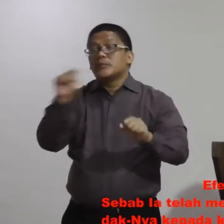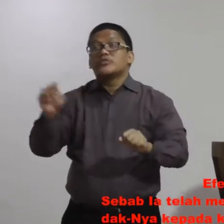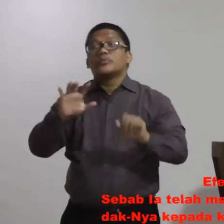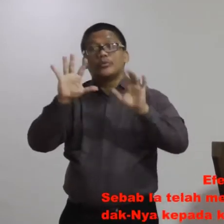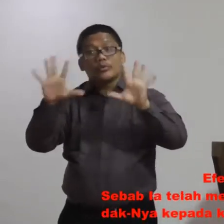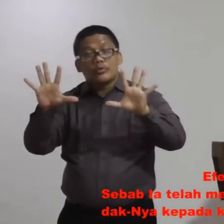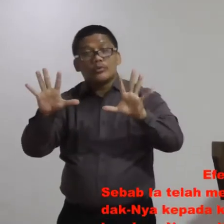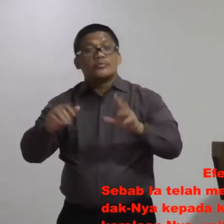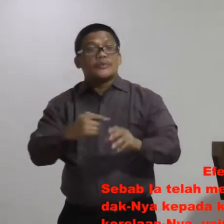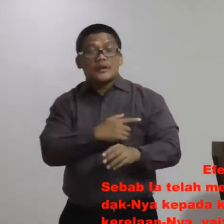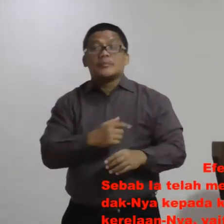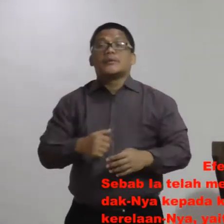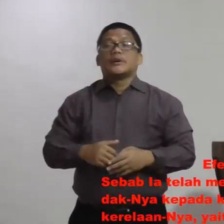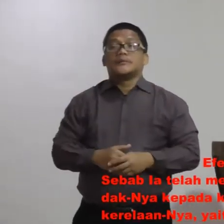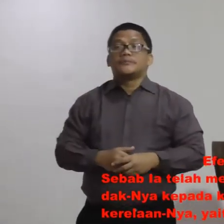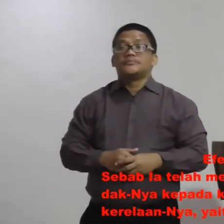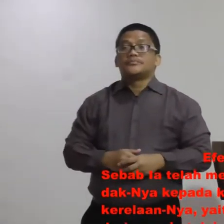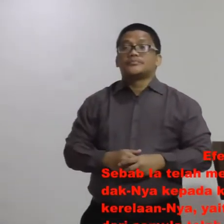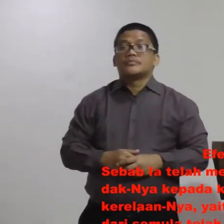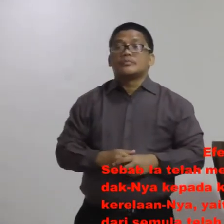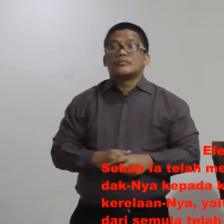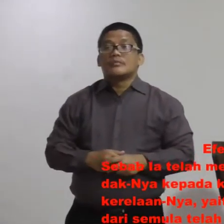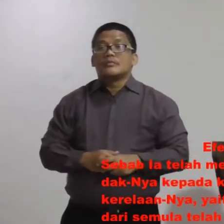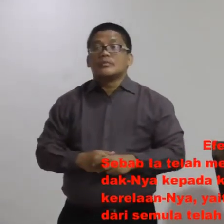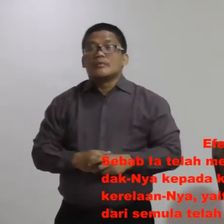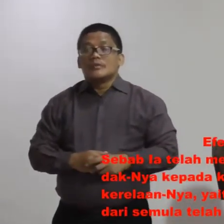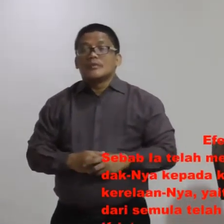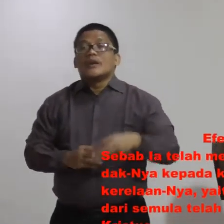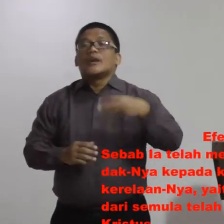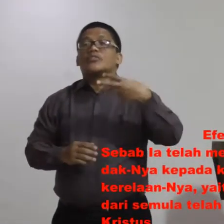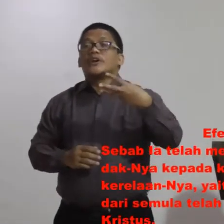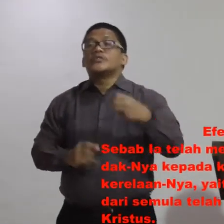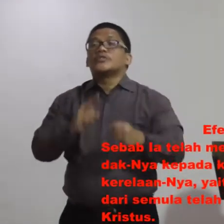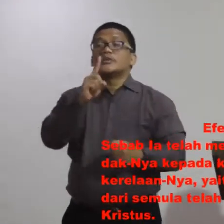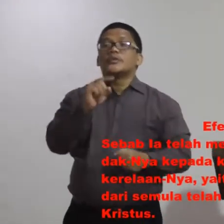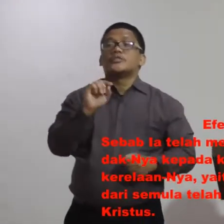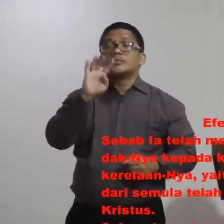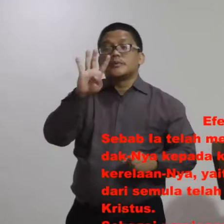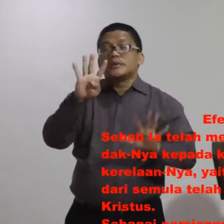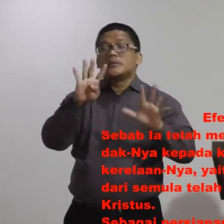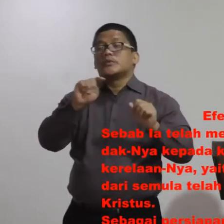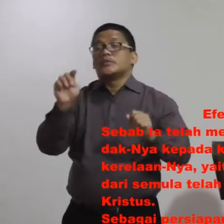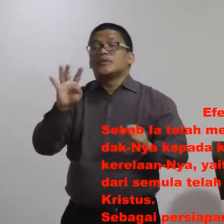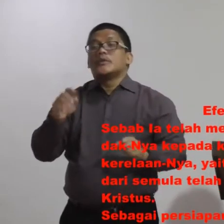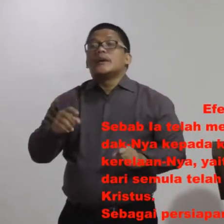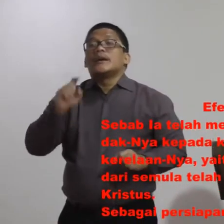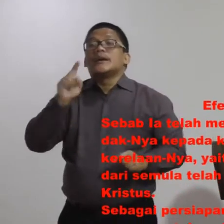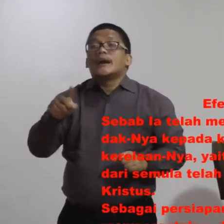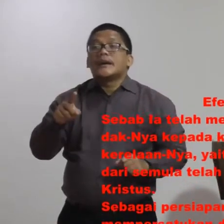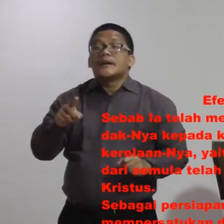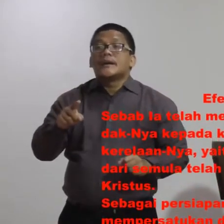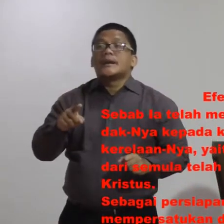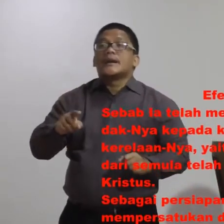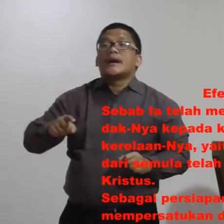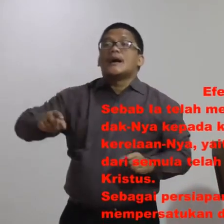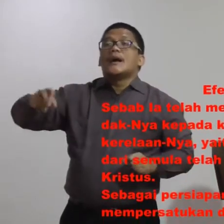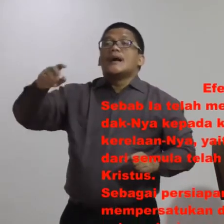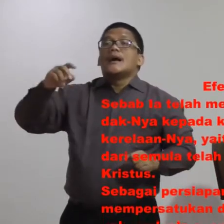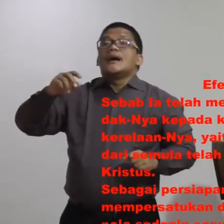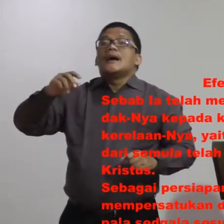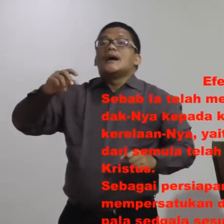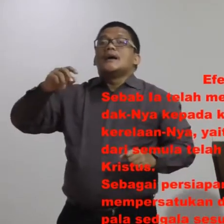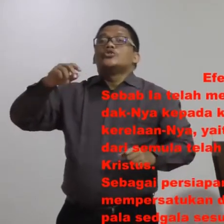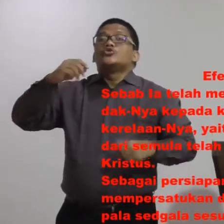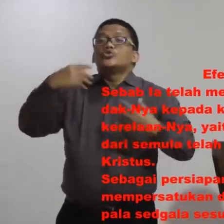10. Saya akan baca, ya. Efesus 1 ayat 9 sampai 10. Sebab ia telah menyatakan rahasia kehendaknya